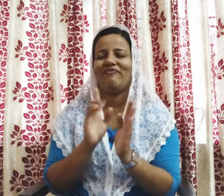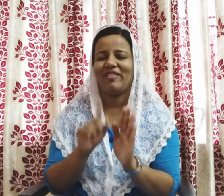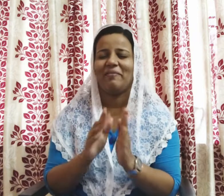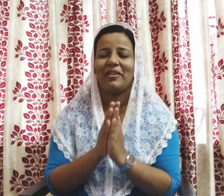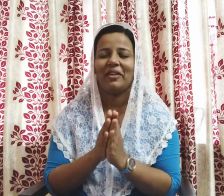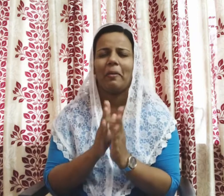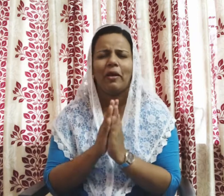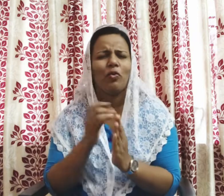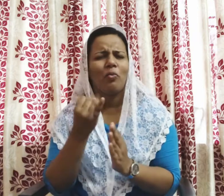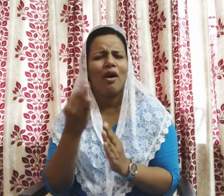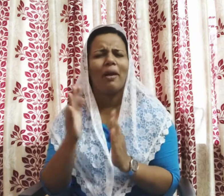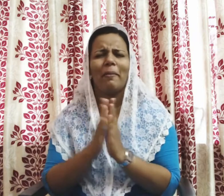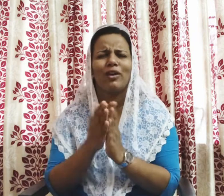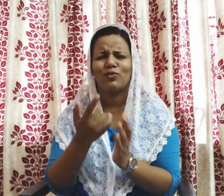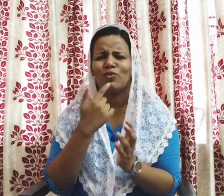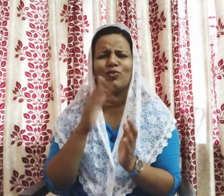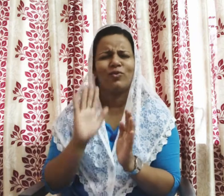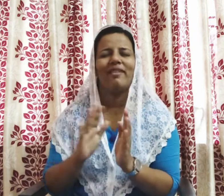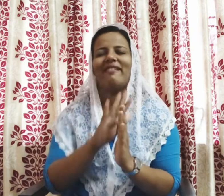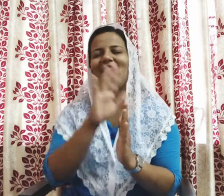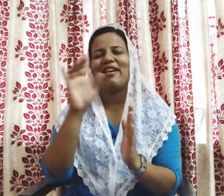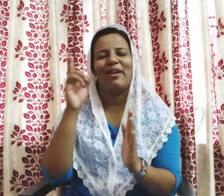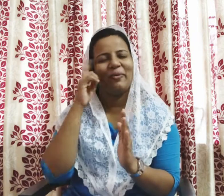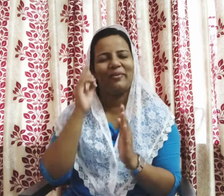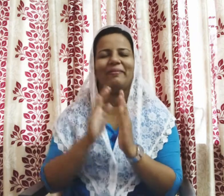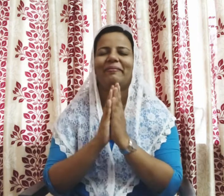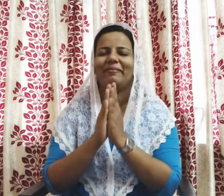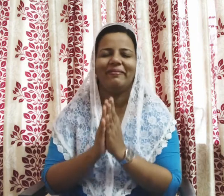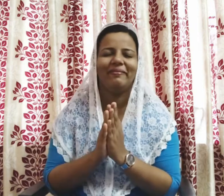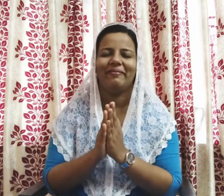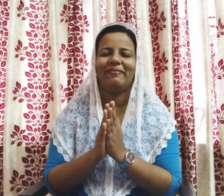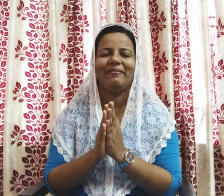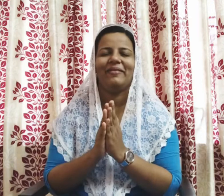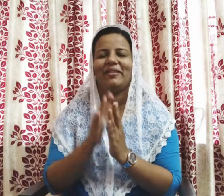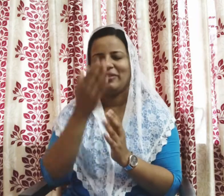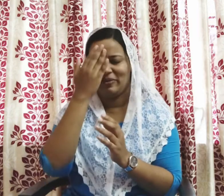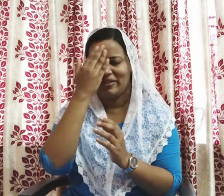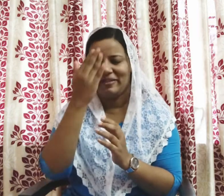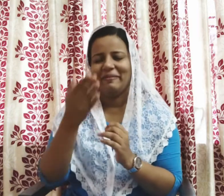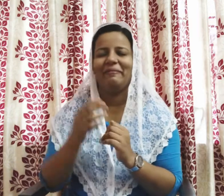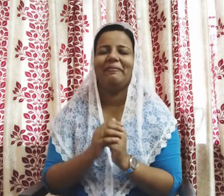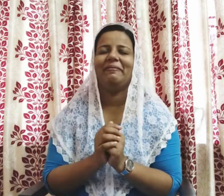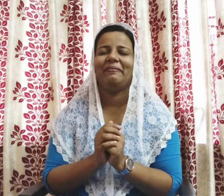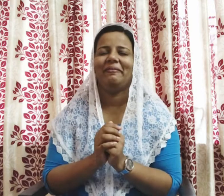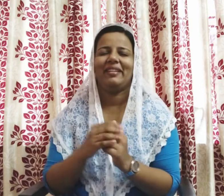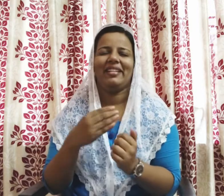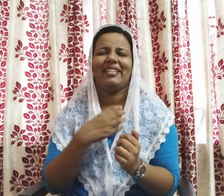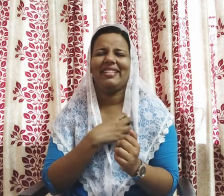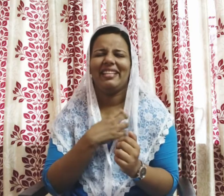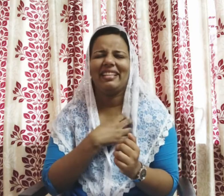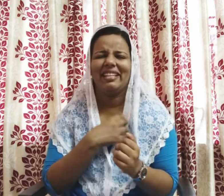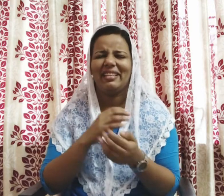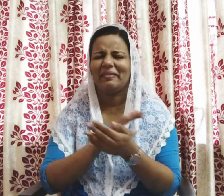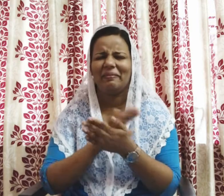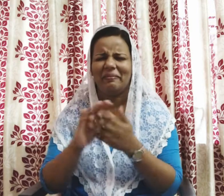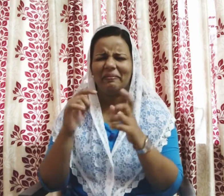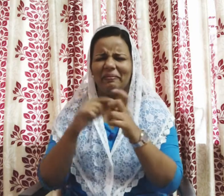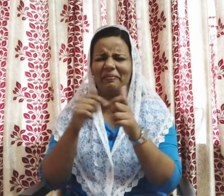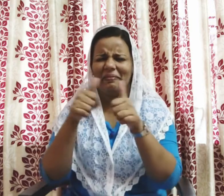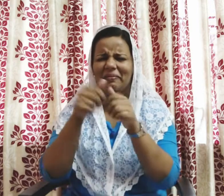അതുപോലെ പ്രാർത്ഥന ആവശ്യപ്പെട്ടിരിക്കുന്ന മറ്റെല്ലാവർക്കും വേണ്ടി പ്രത്യേകം പ്രാർത്ഥിക്കുന്നു. കർത്താവേ ആമേൻ സ്തോത്രം. ആമേൻ ആമേൻ. ഹൃദയത്തിന് തകരാറിലായി